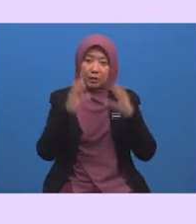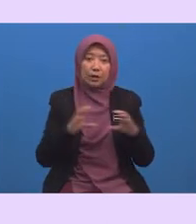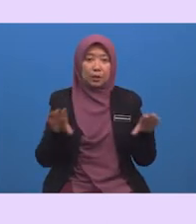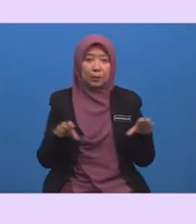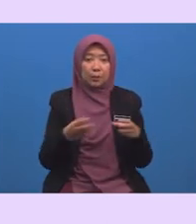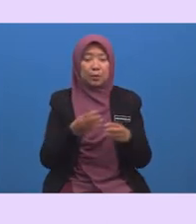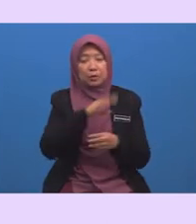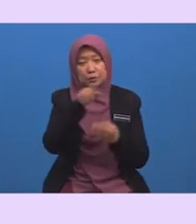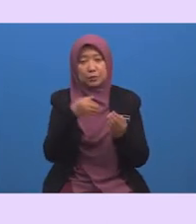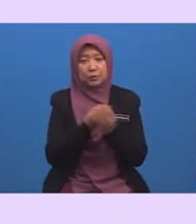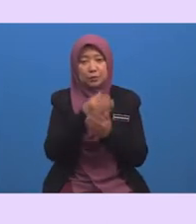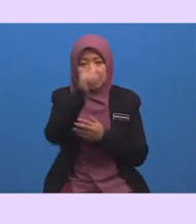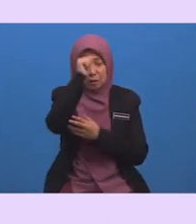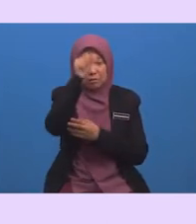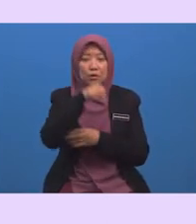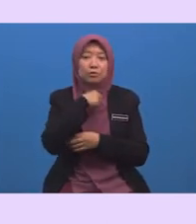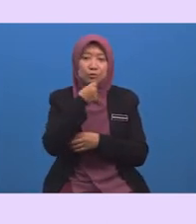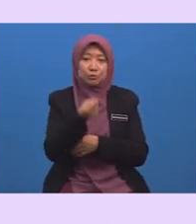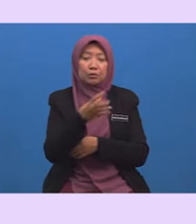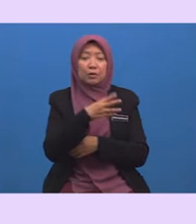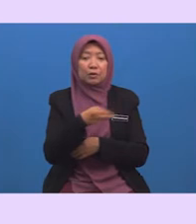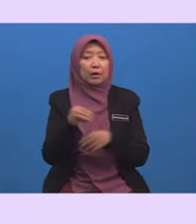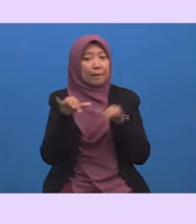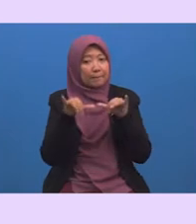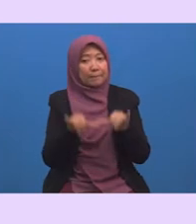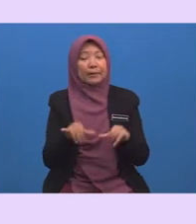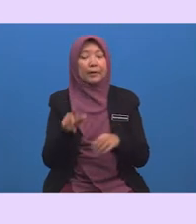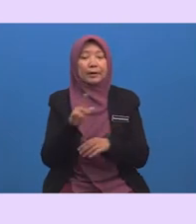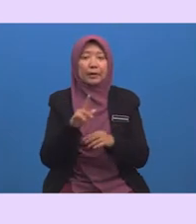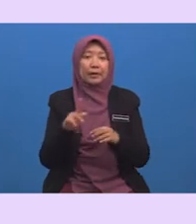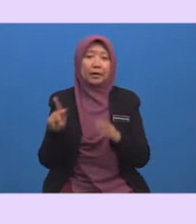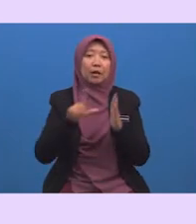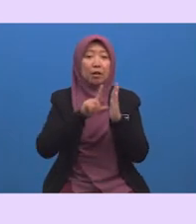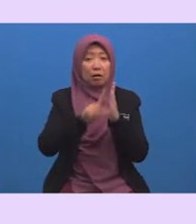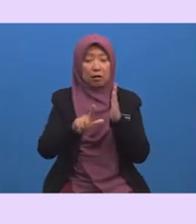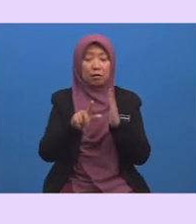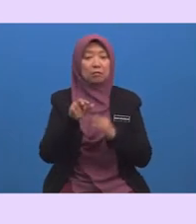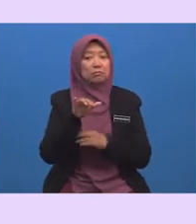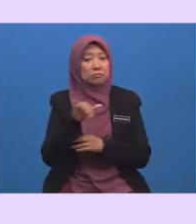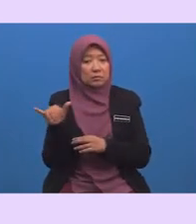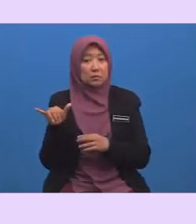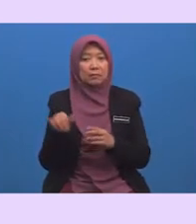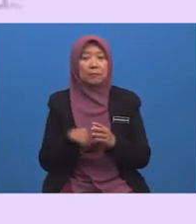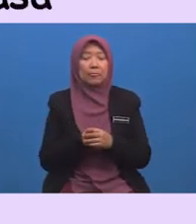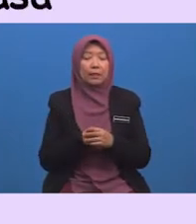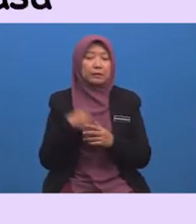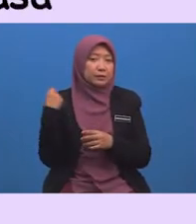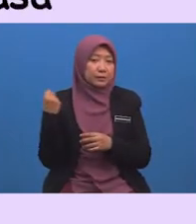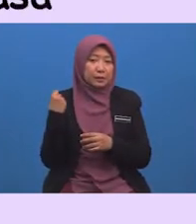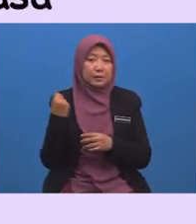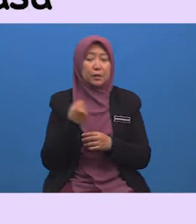melakukan segala suruhannya dan meninggalkan segala larangannya.